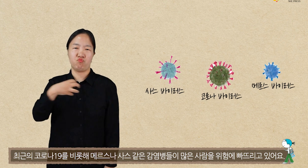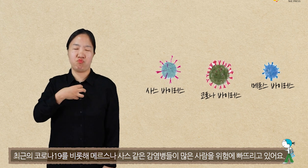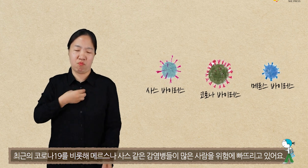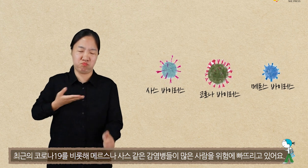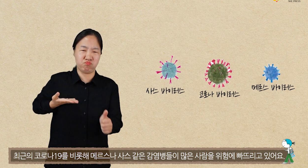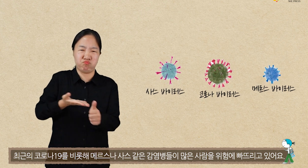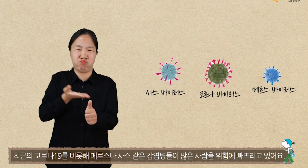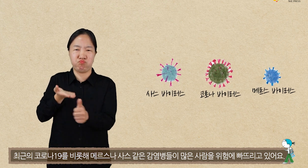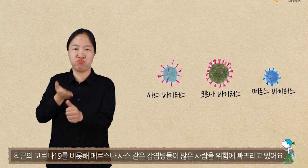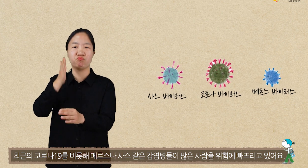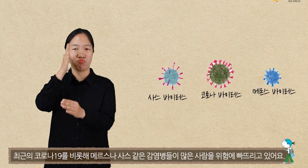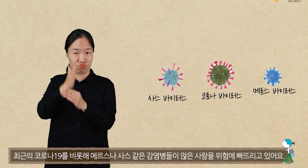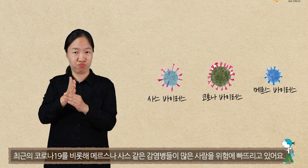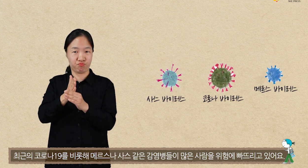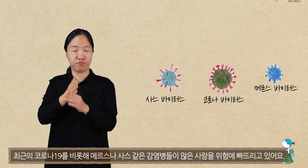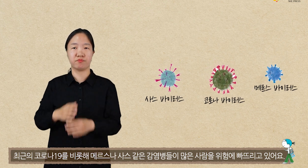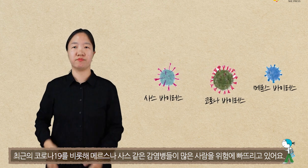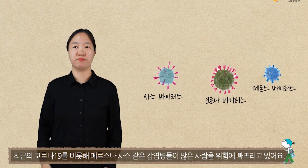있어요.